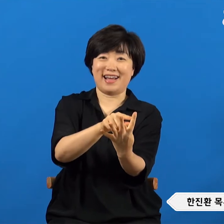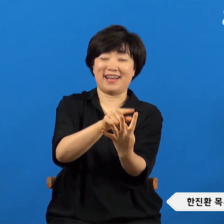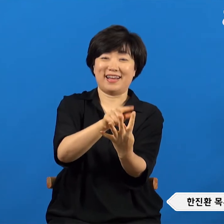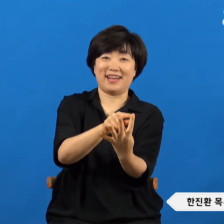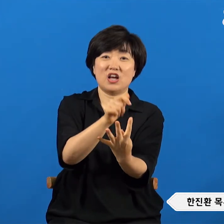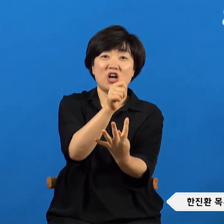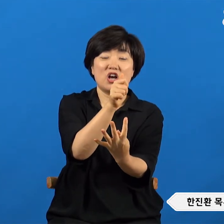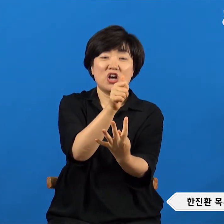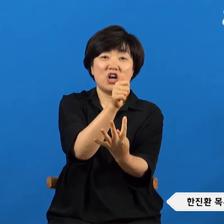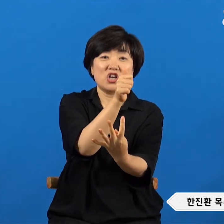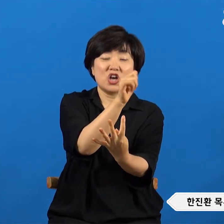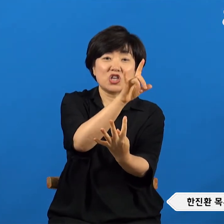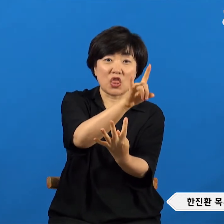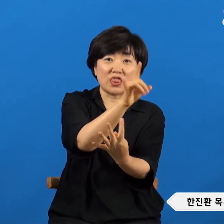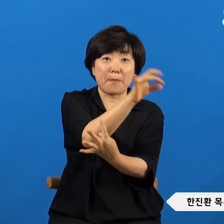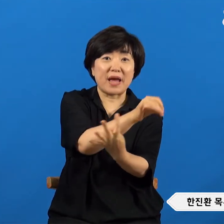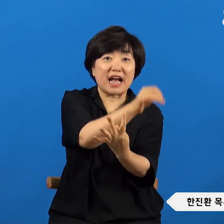이거